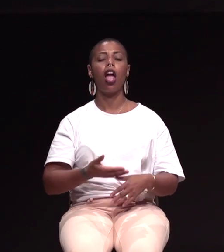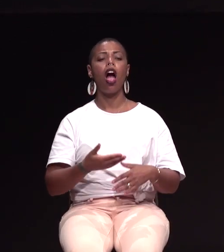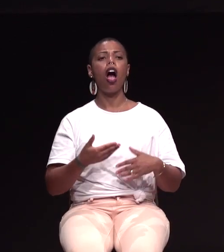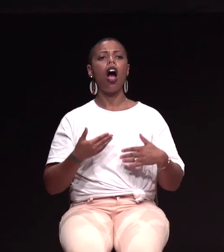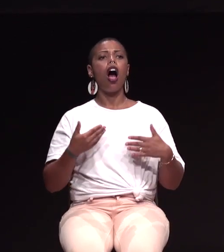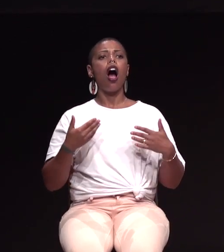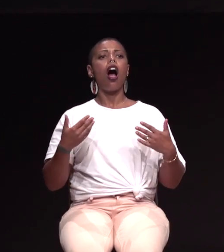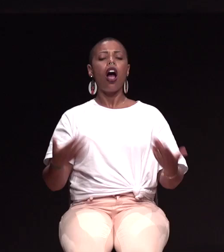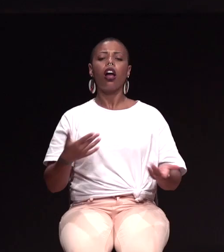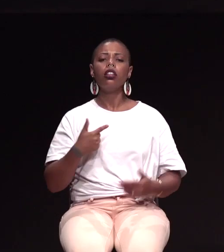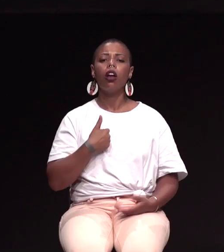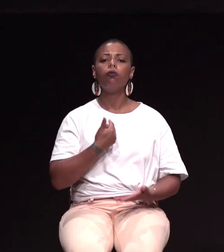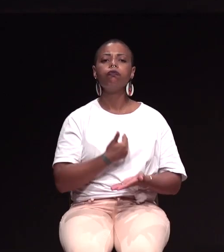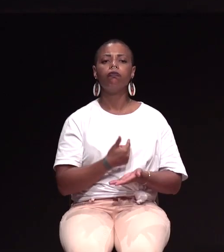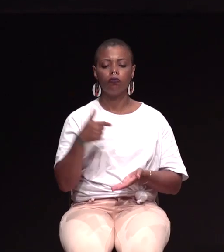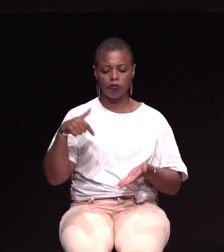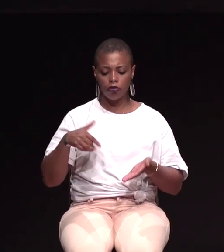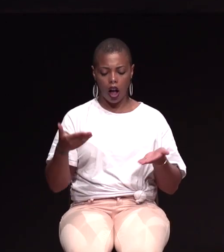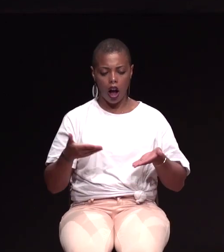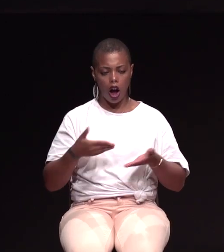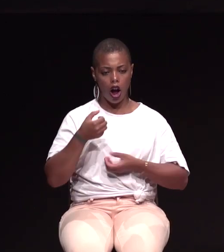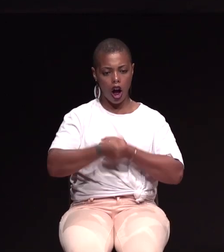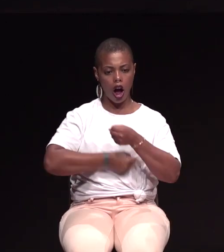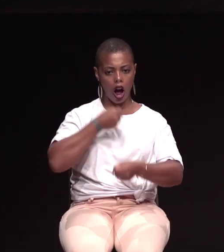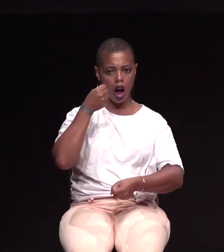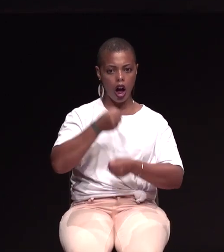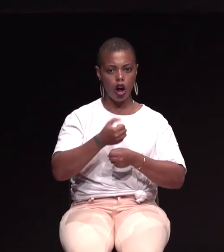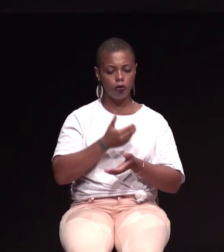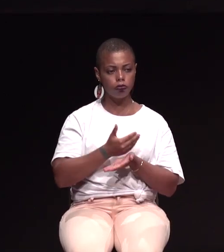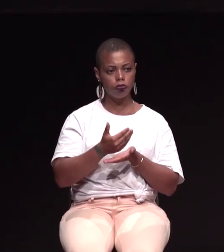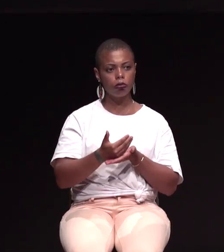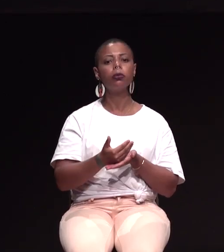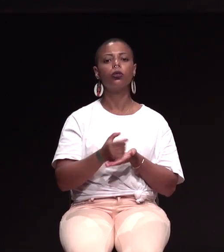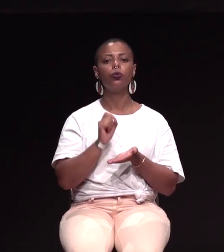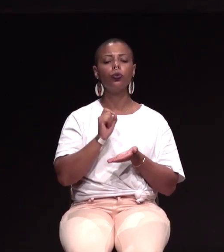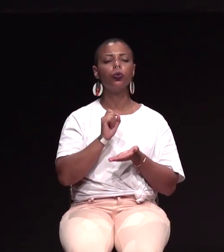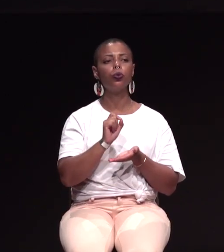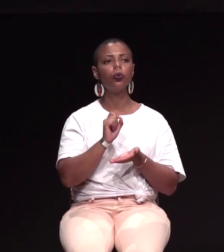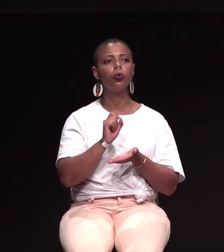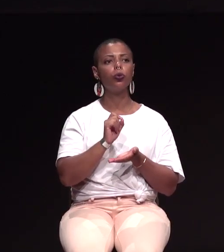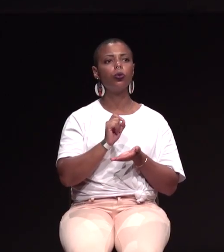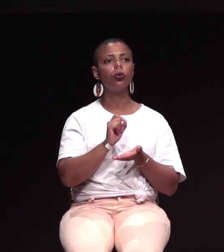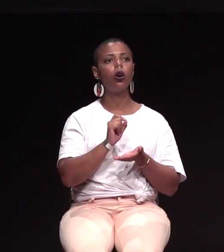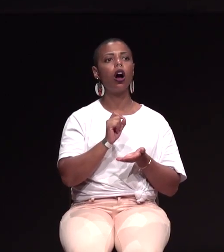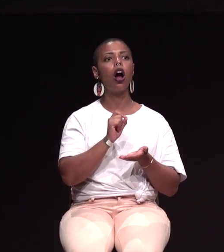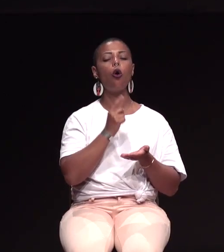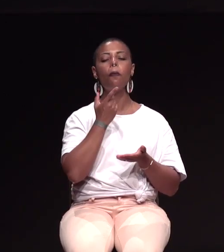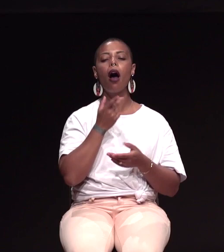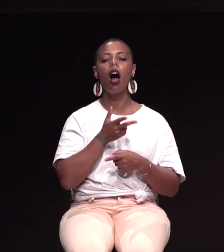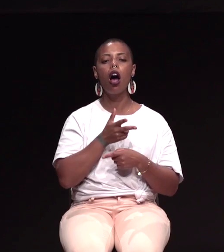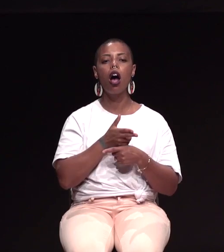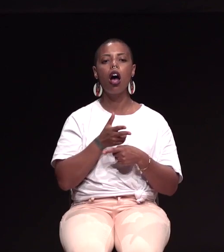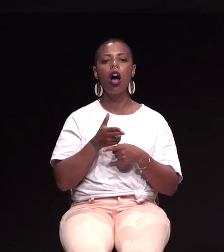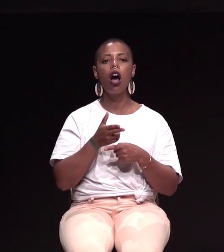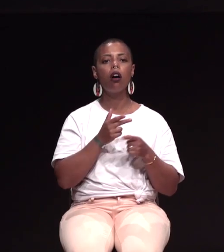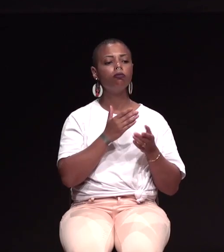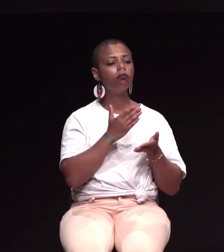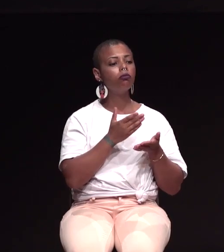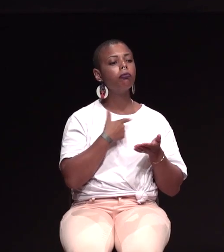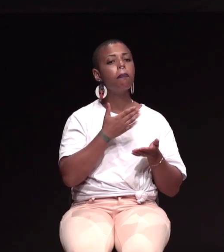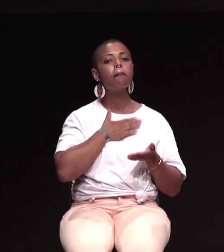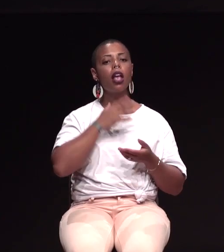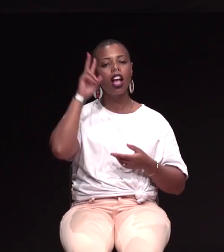Até que eu comecei esse ano a publicar, a organizar e a publicar uma série com as minhas